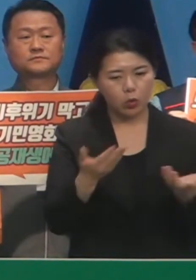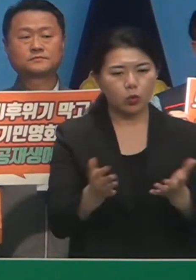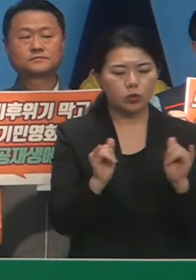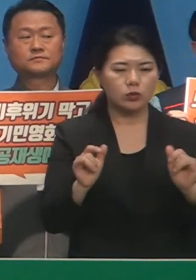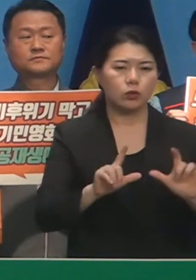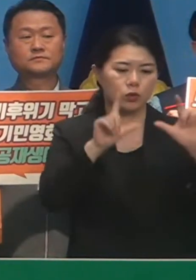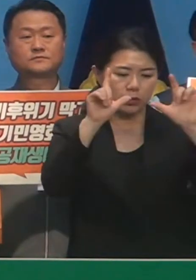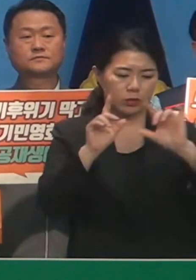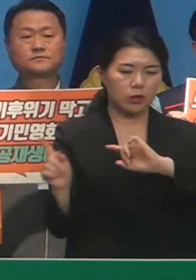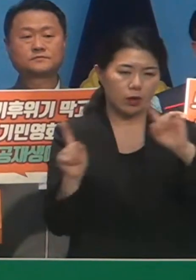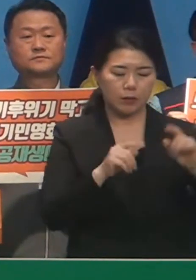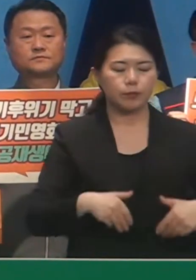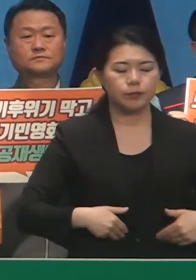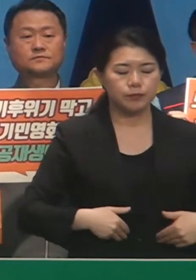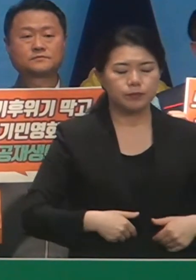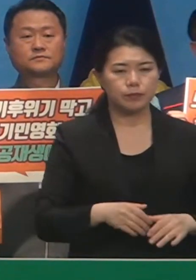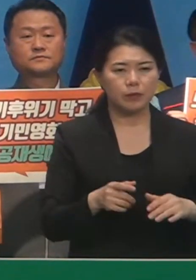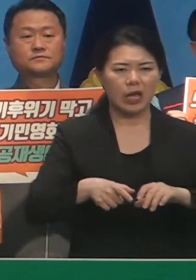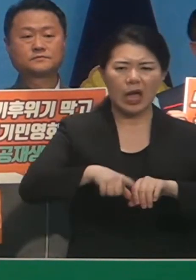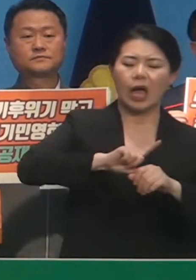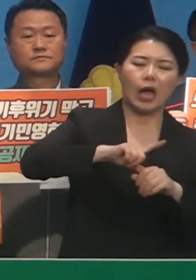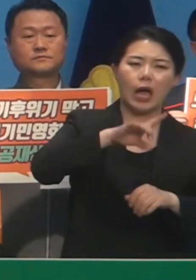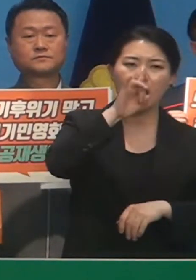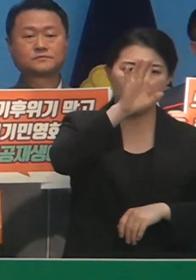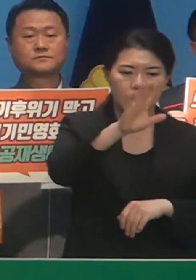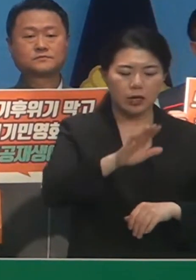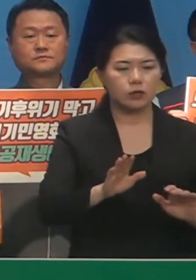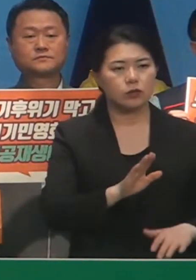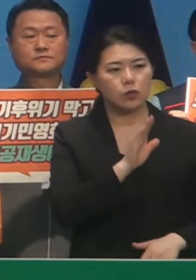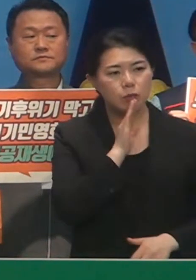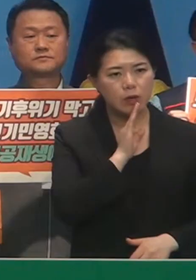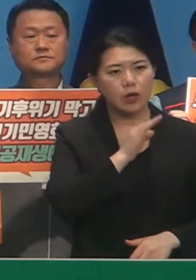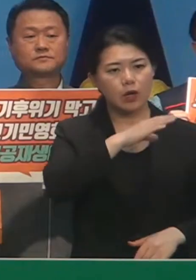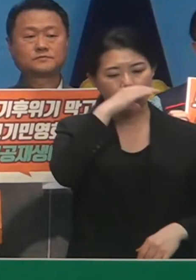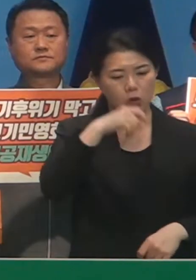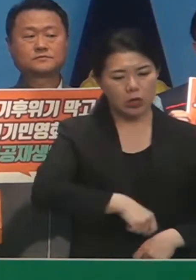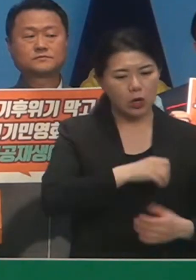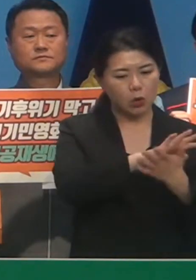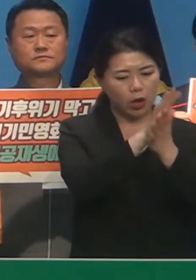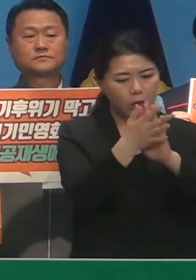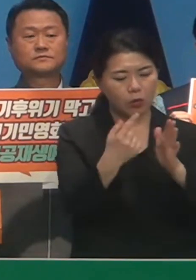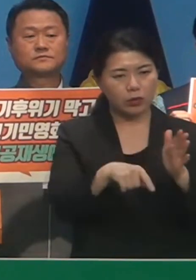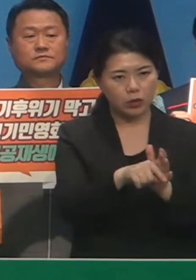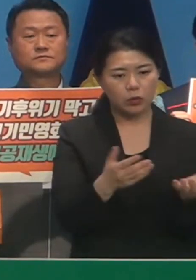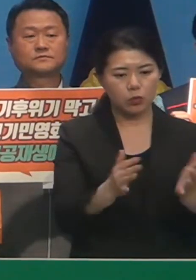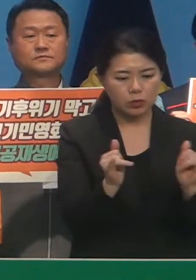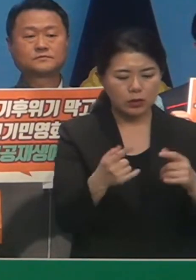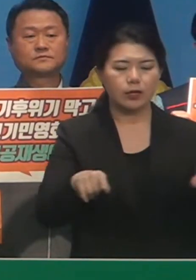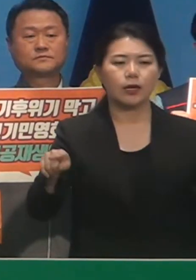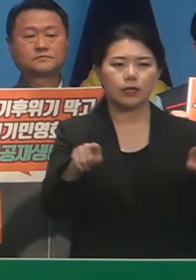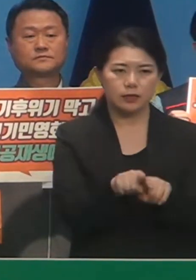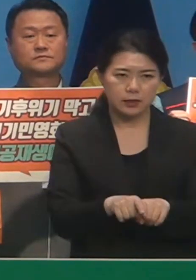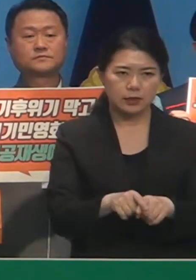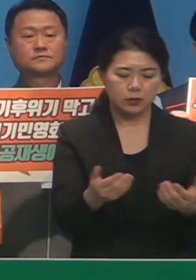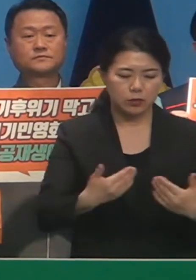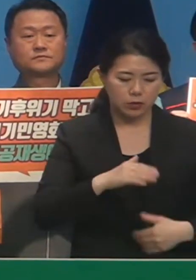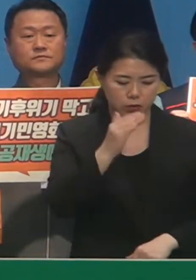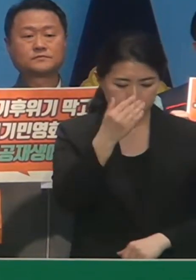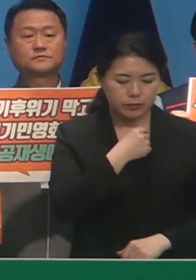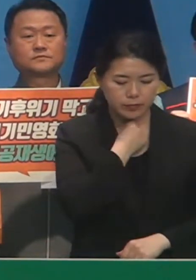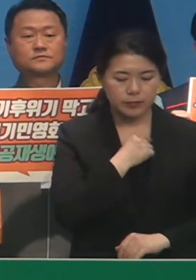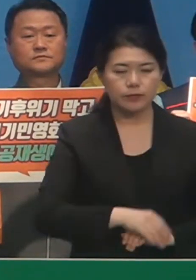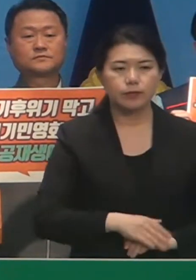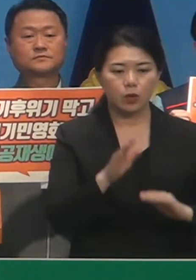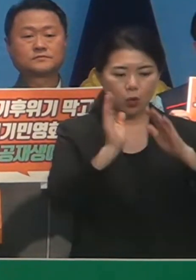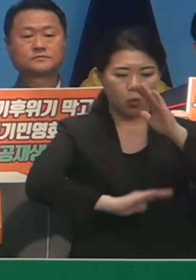합니다. 더 늦기 전에 온전한 정의로운 전환을 위해 노동자와 함께하기를 바랍니다.